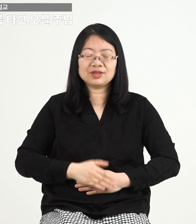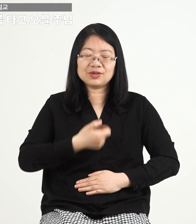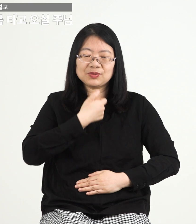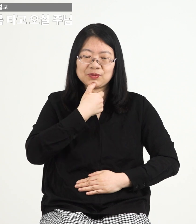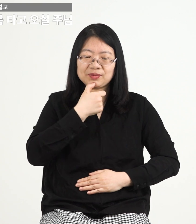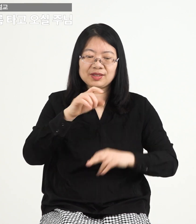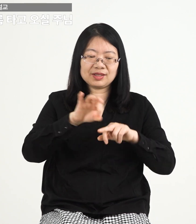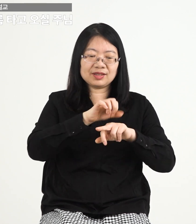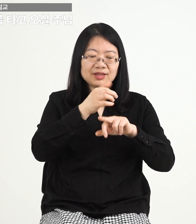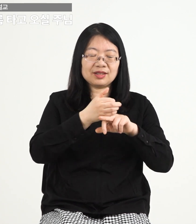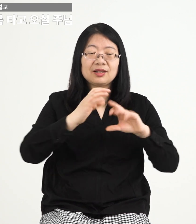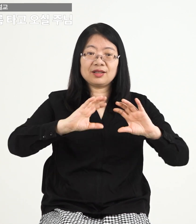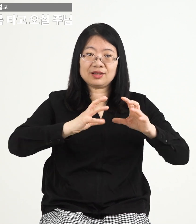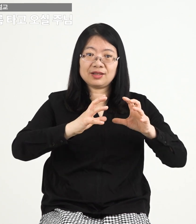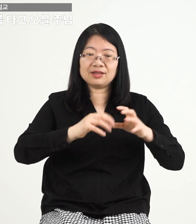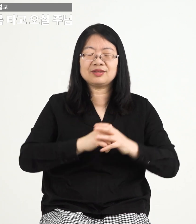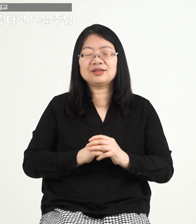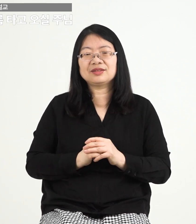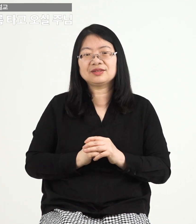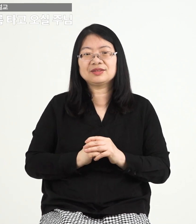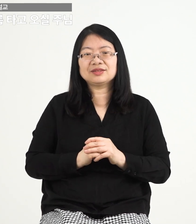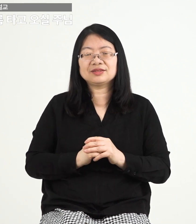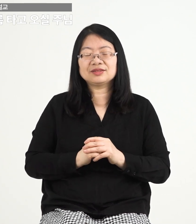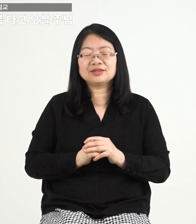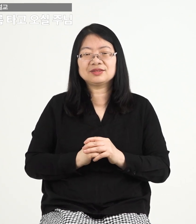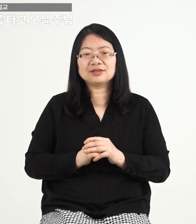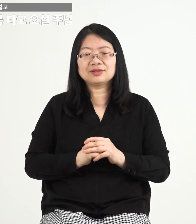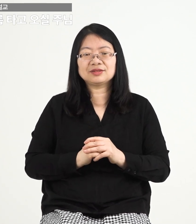로마 제국은